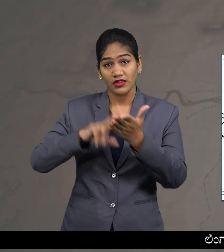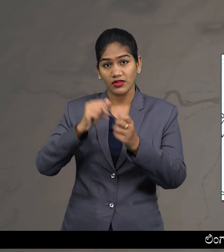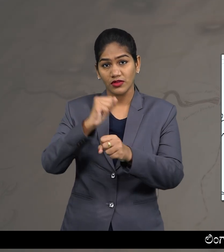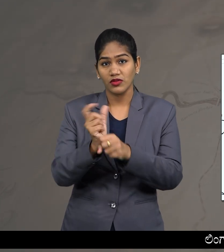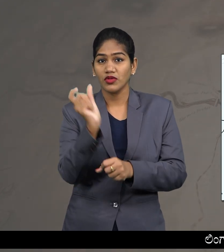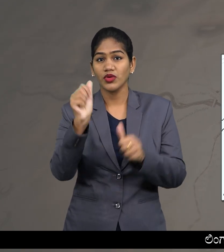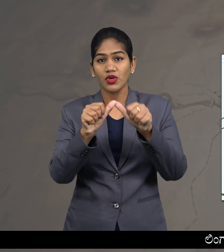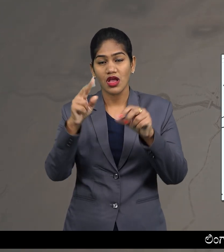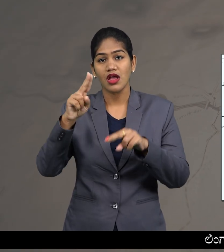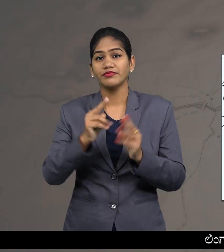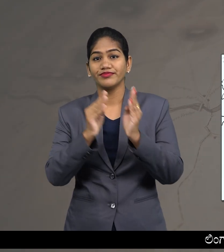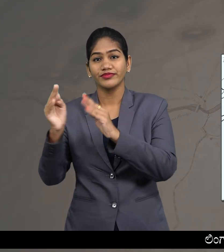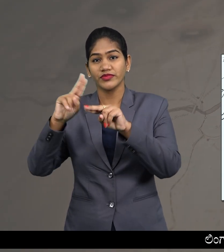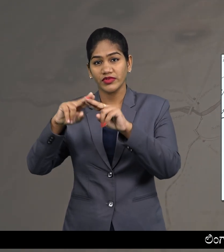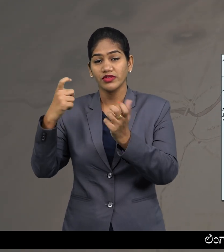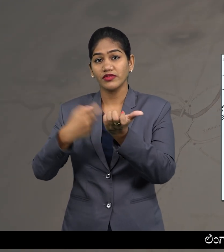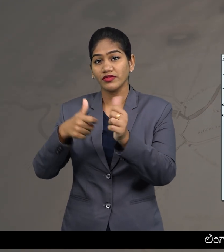ಲಿಂಗ್ವಾ ಫ್ರಾಂಕಾ.